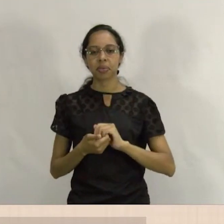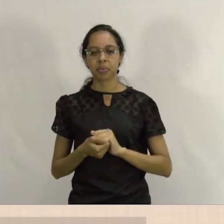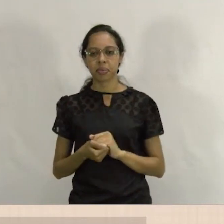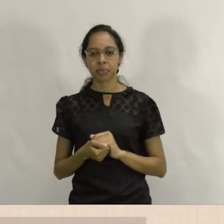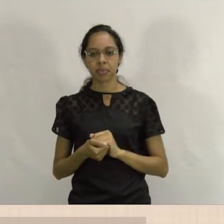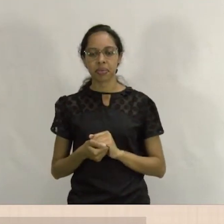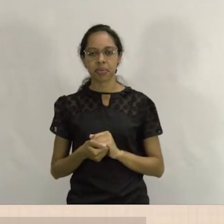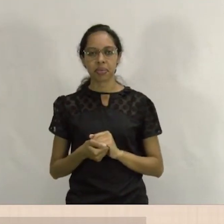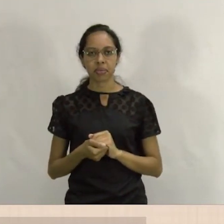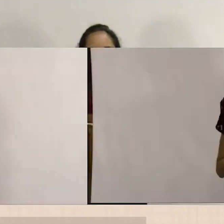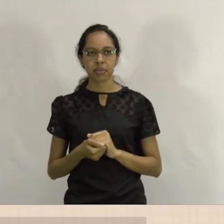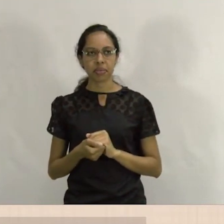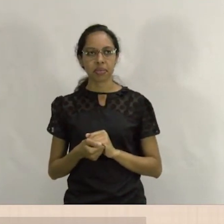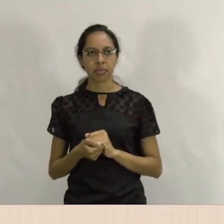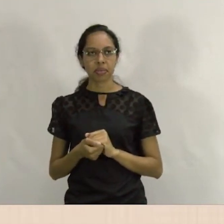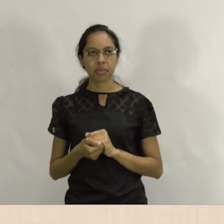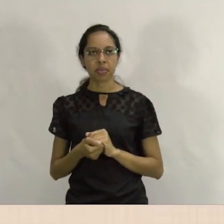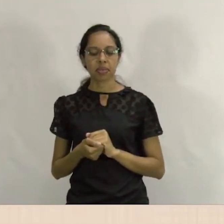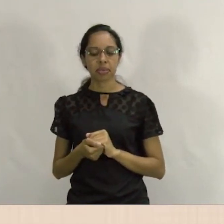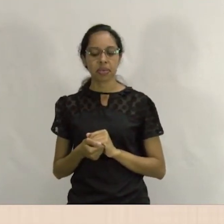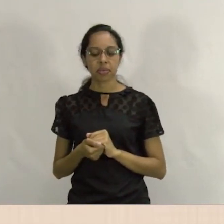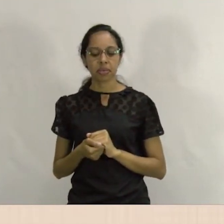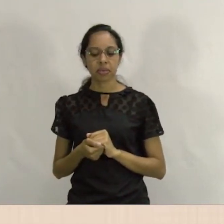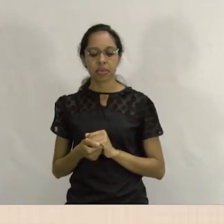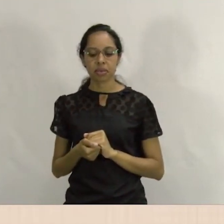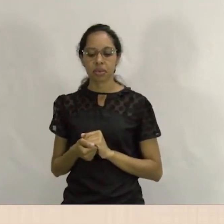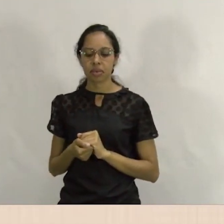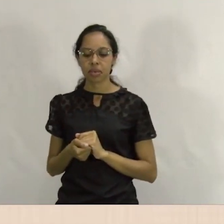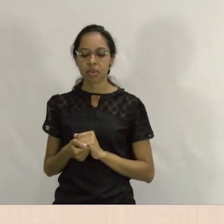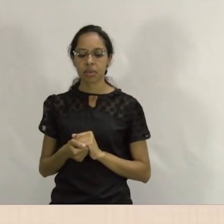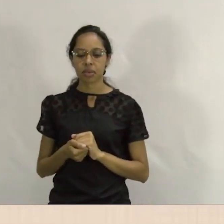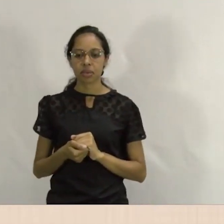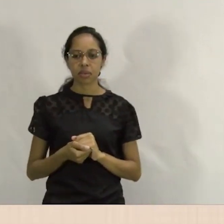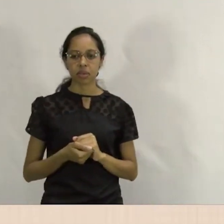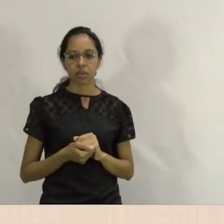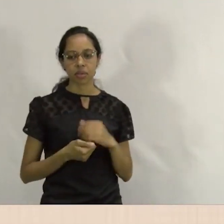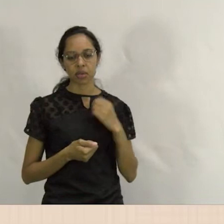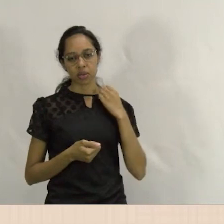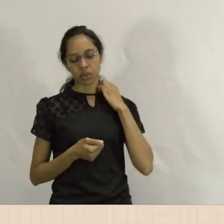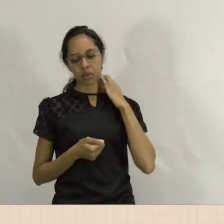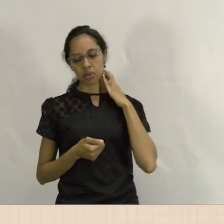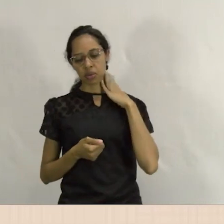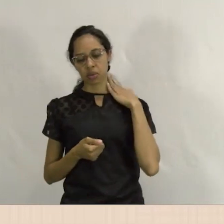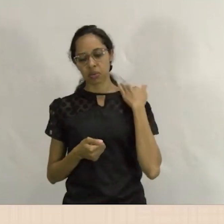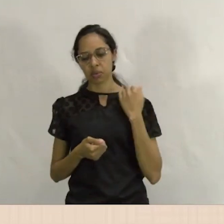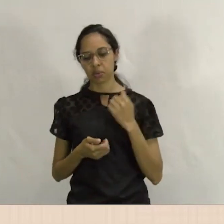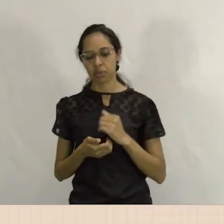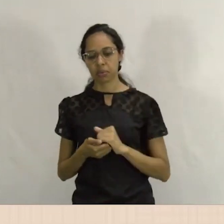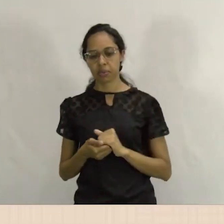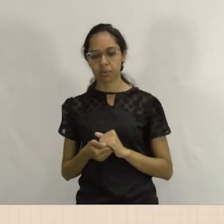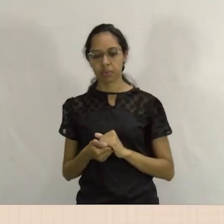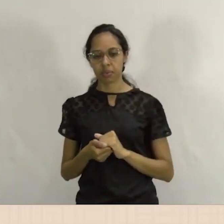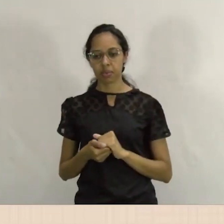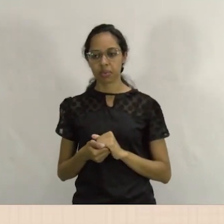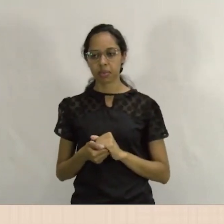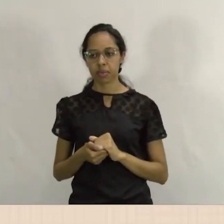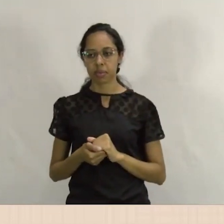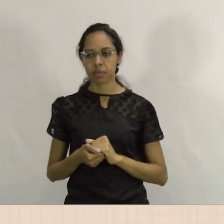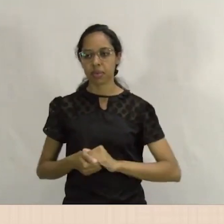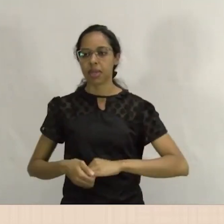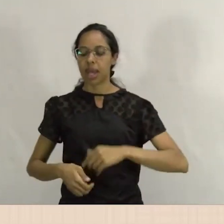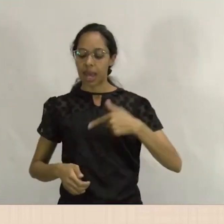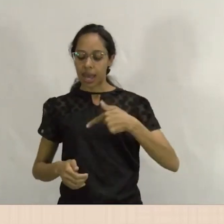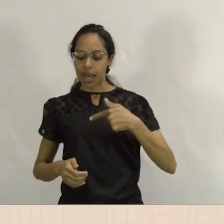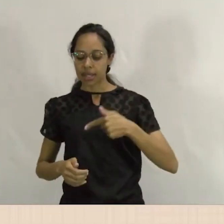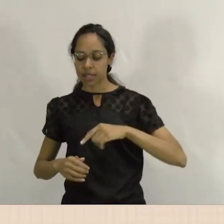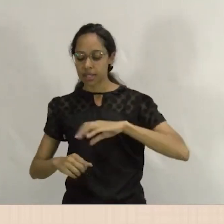Aí vem a carta para a igreja vamos falar rapidamente sobre as 7 igrejas de Apocalipse.